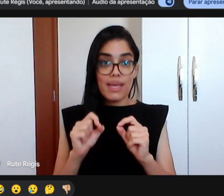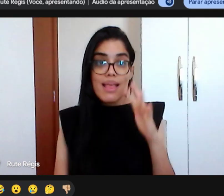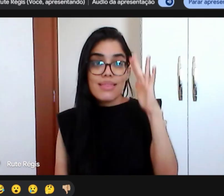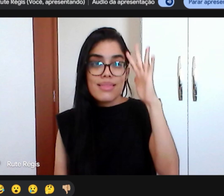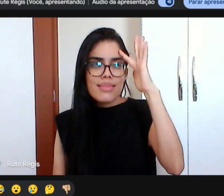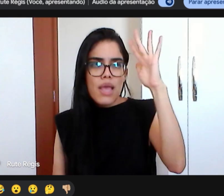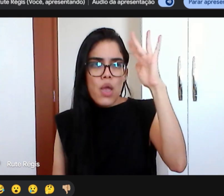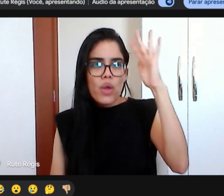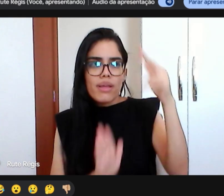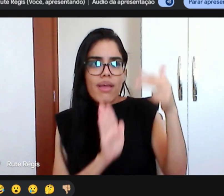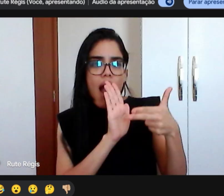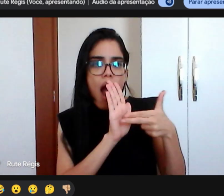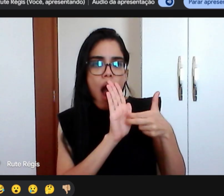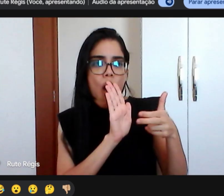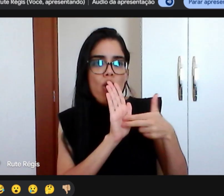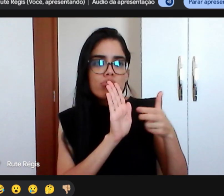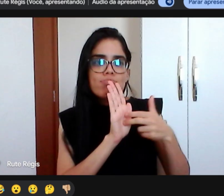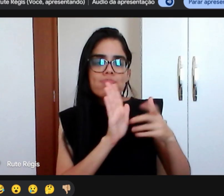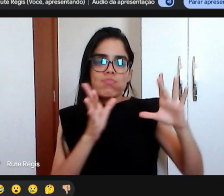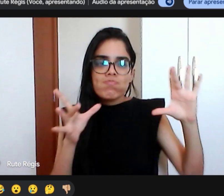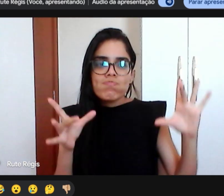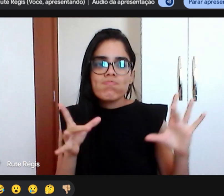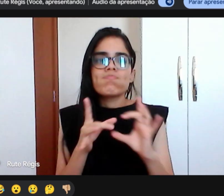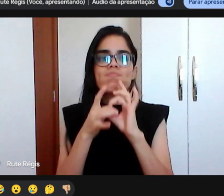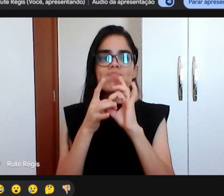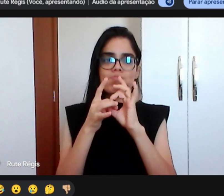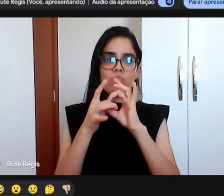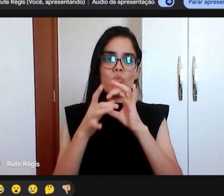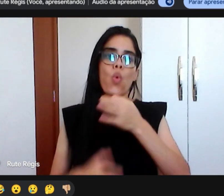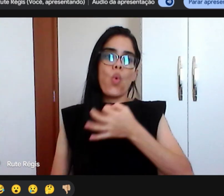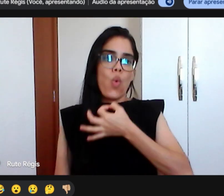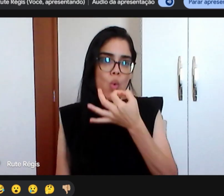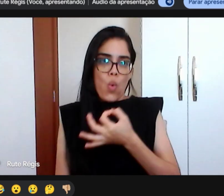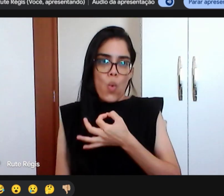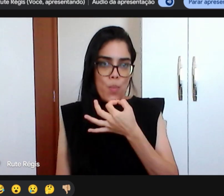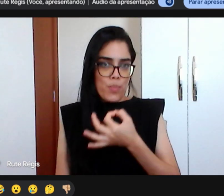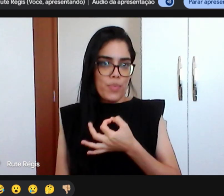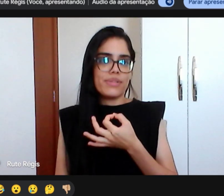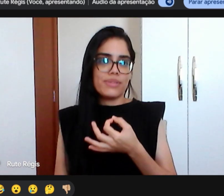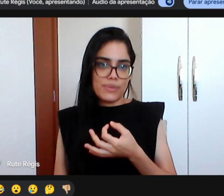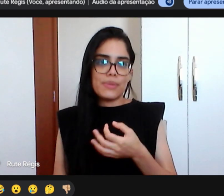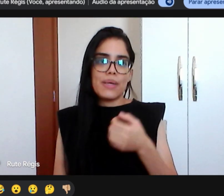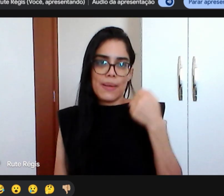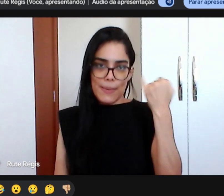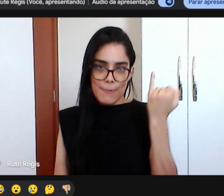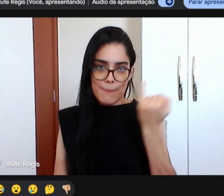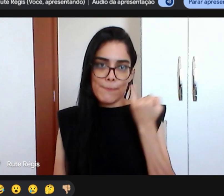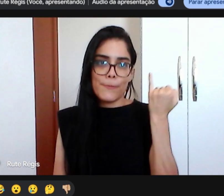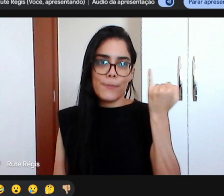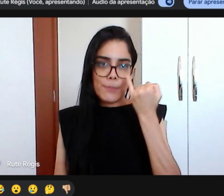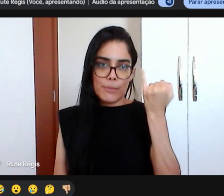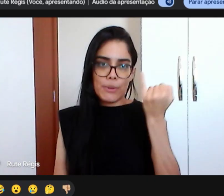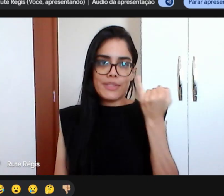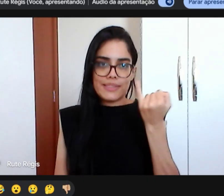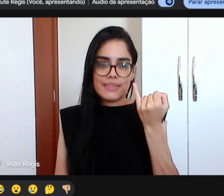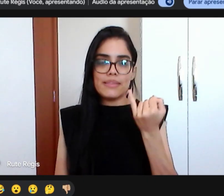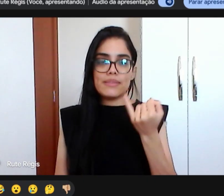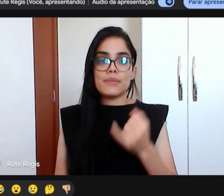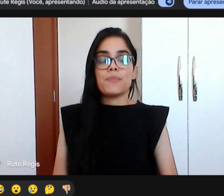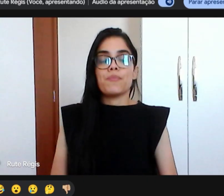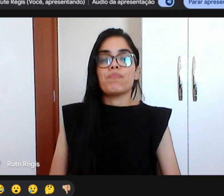vocês têm uma teoria, um determinado autor que vocês querem complementar durante o texto.